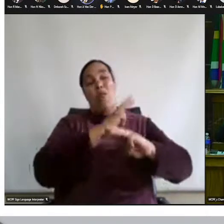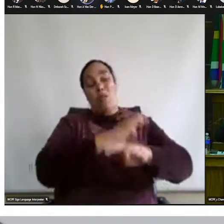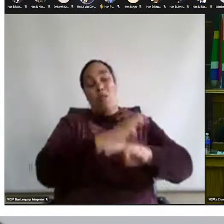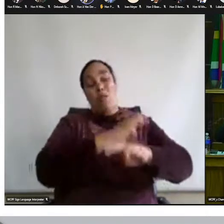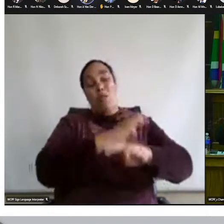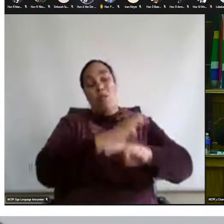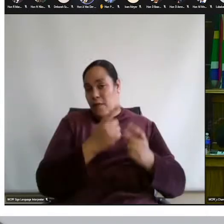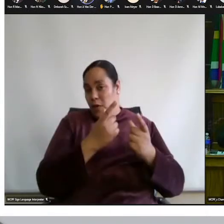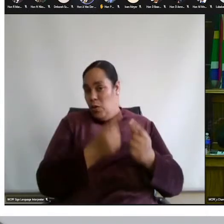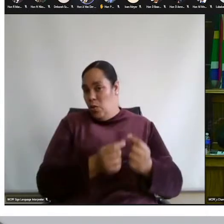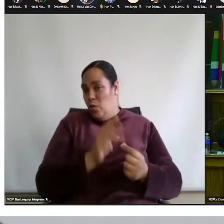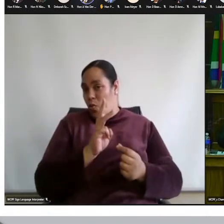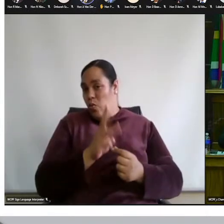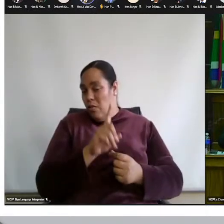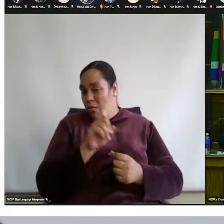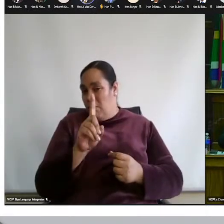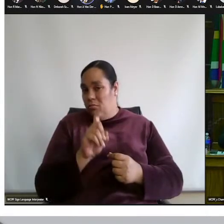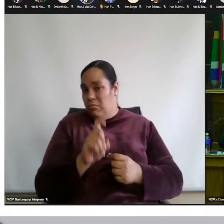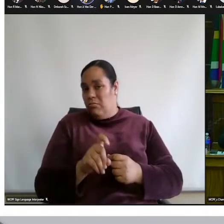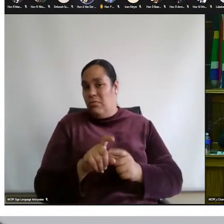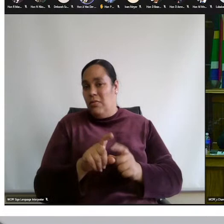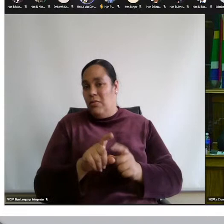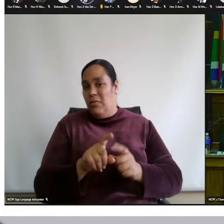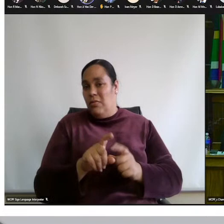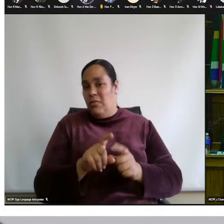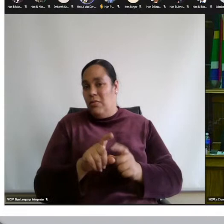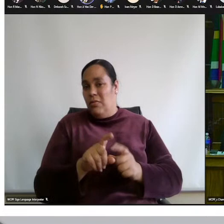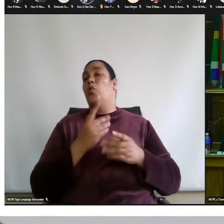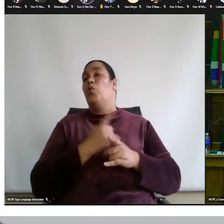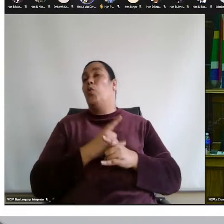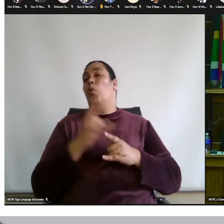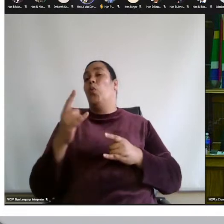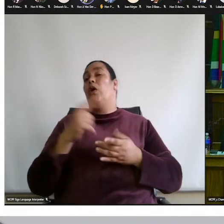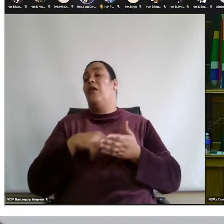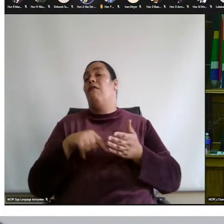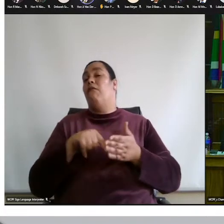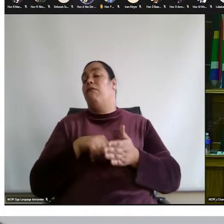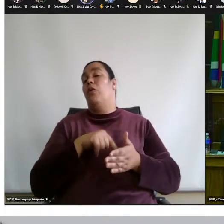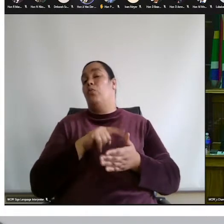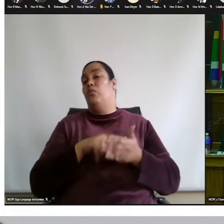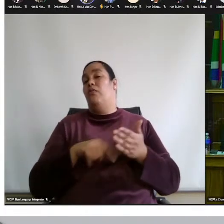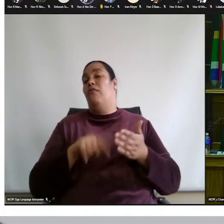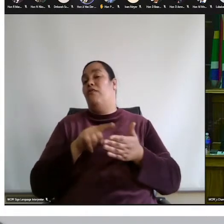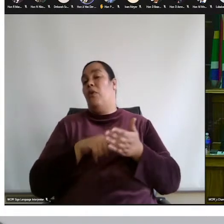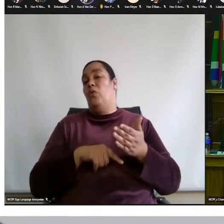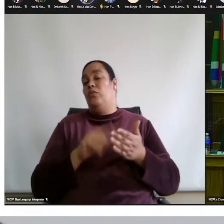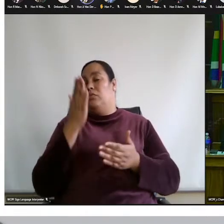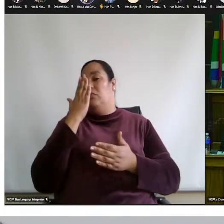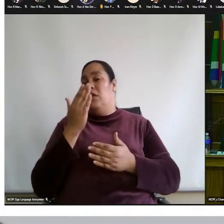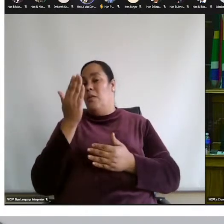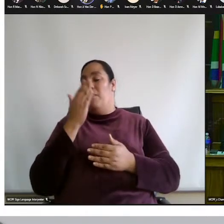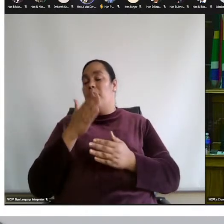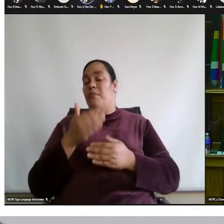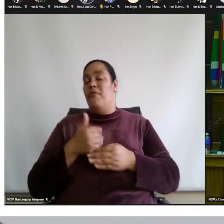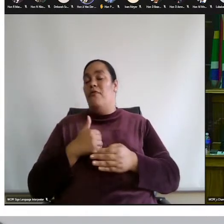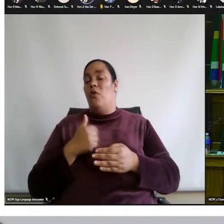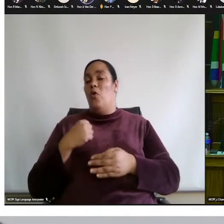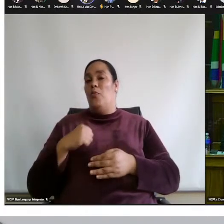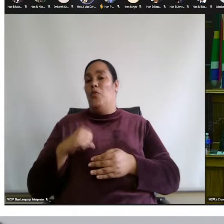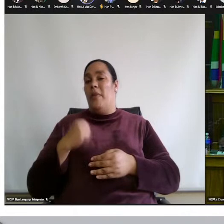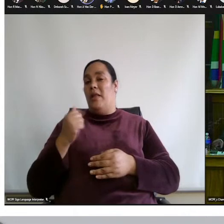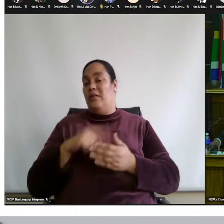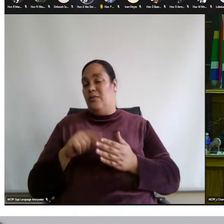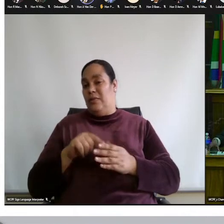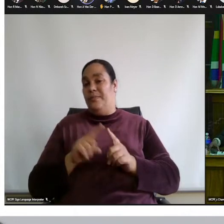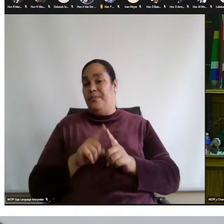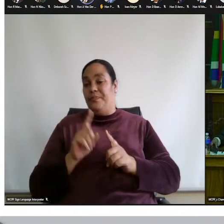en veral om stemme te wen voor die komende munisipale verkiesings nie, en dat